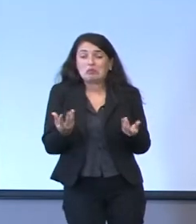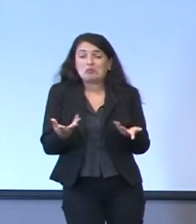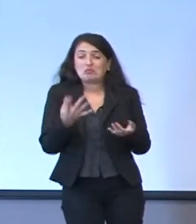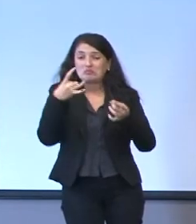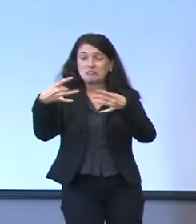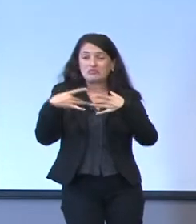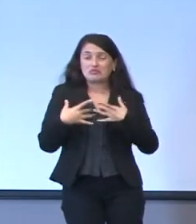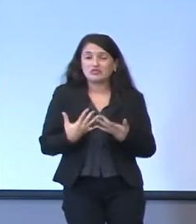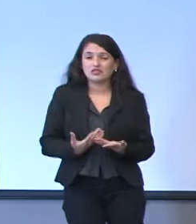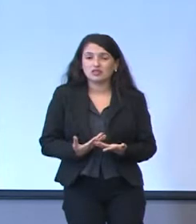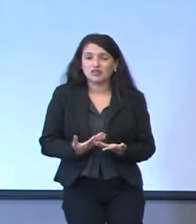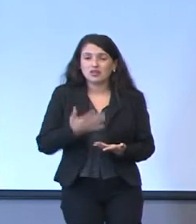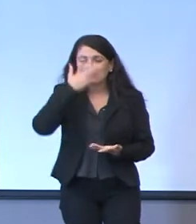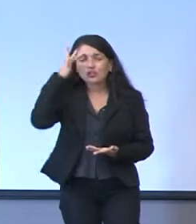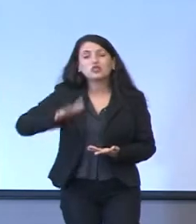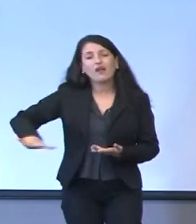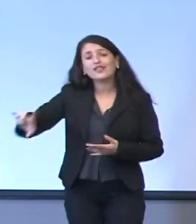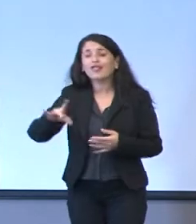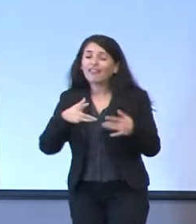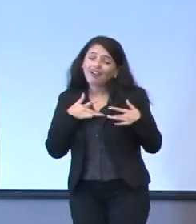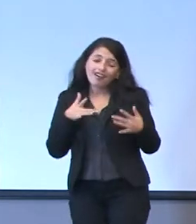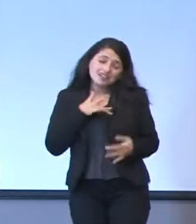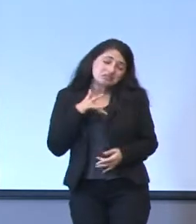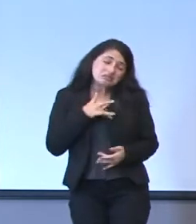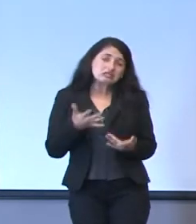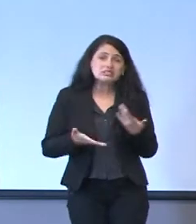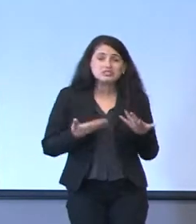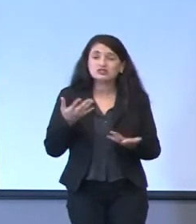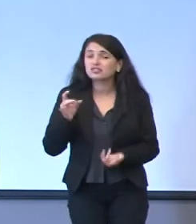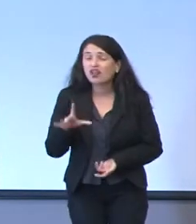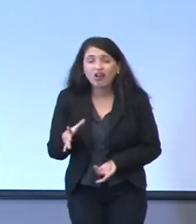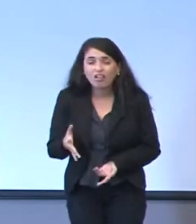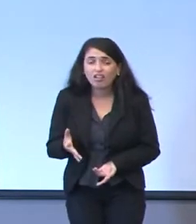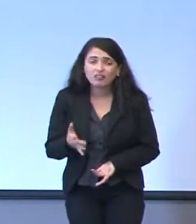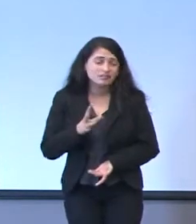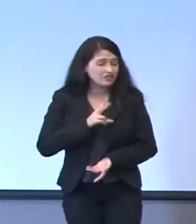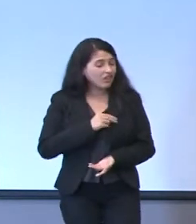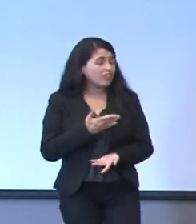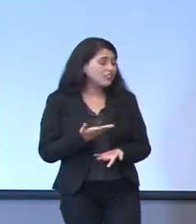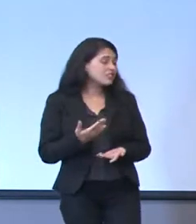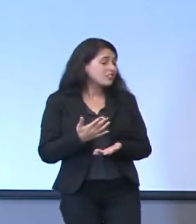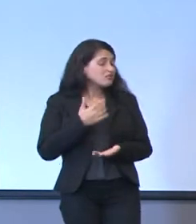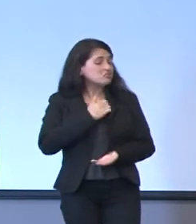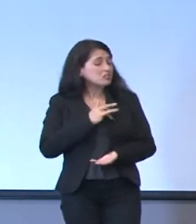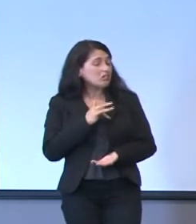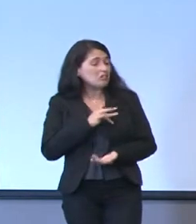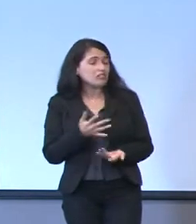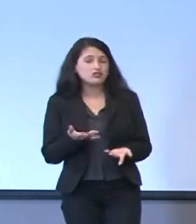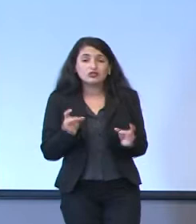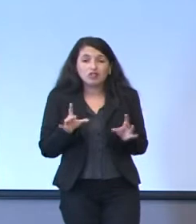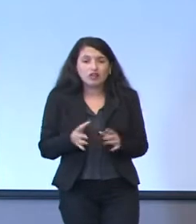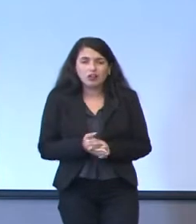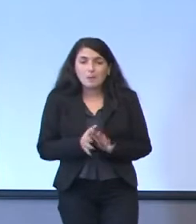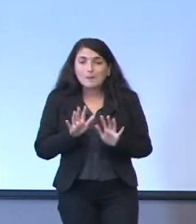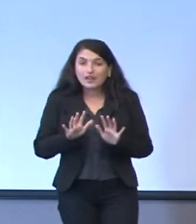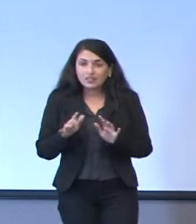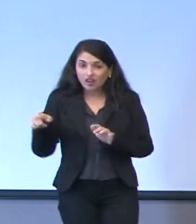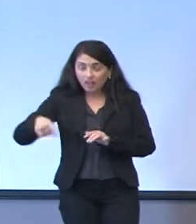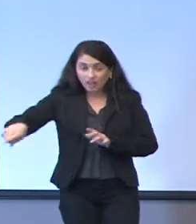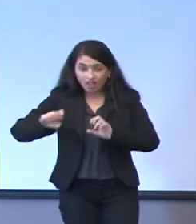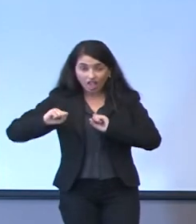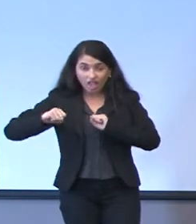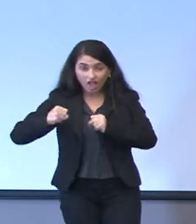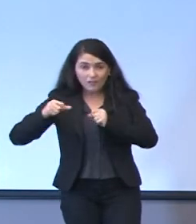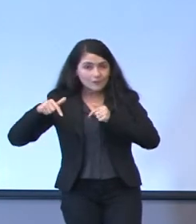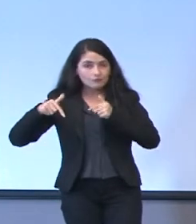mas as pessoas só se condoam, não é isso, André? As pessoas só se condoem. Puxa vida. Mas a ação,